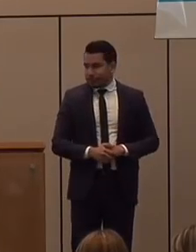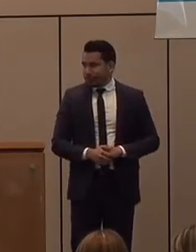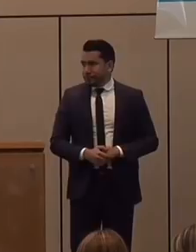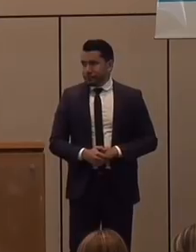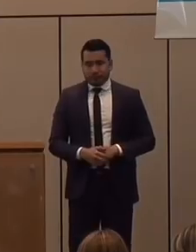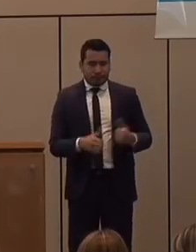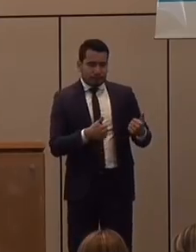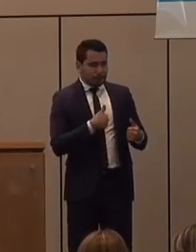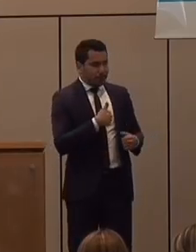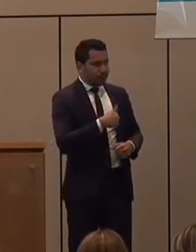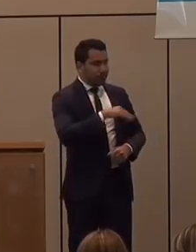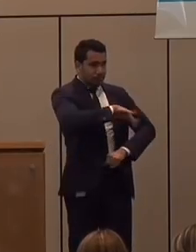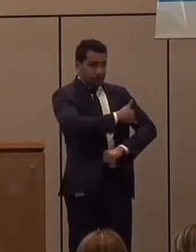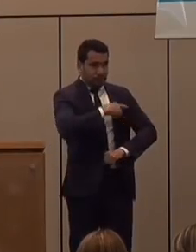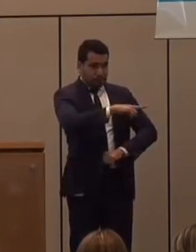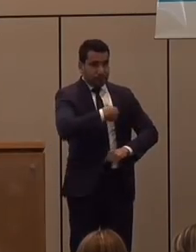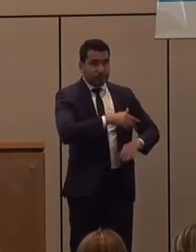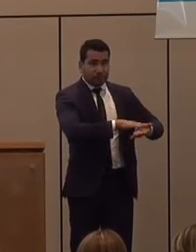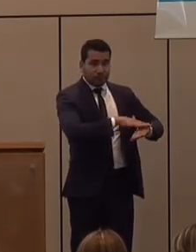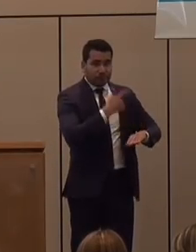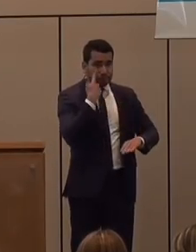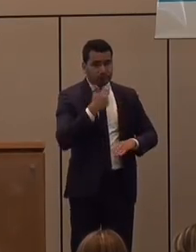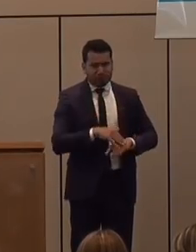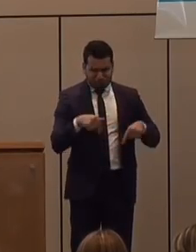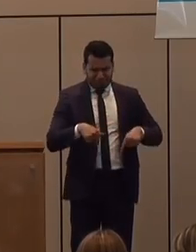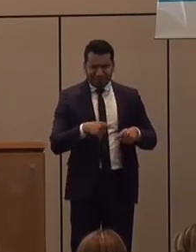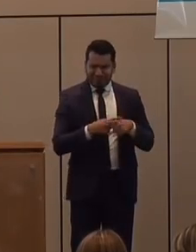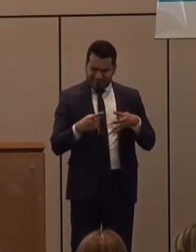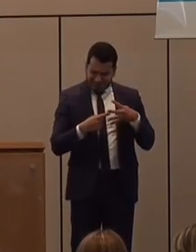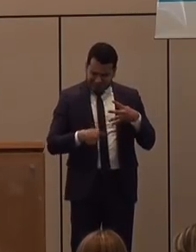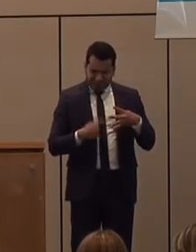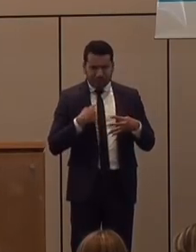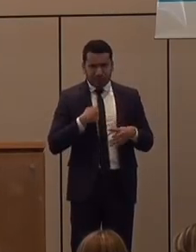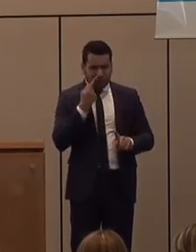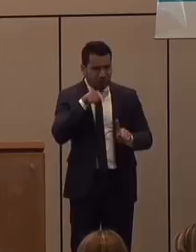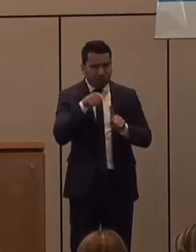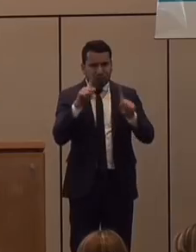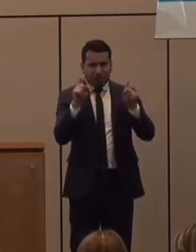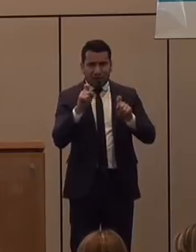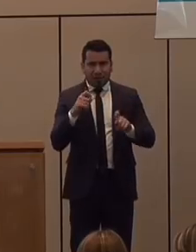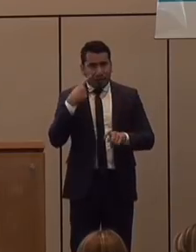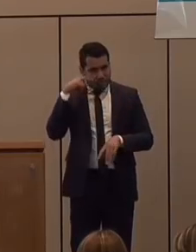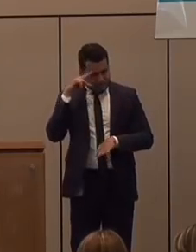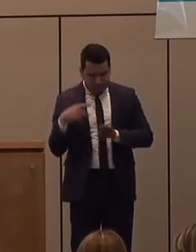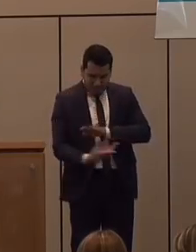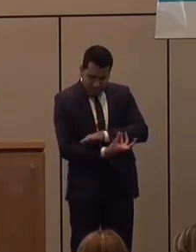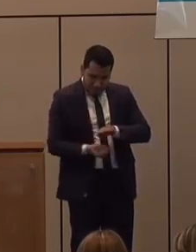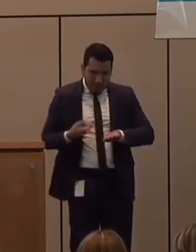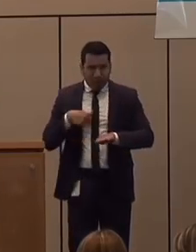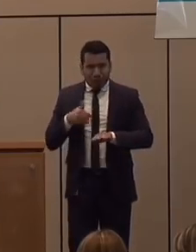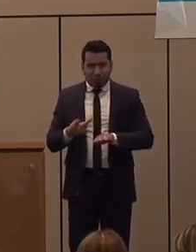pregunta digamos en estos meses nos hemos concentrado mucho en el tema de contrabando y en especial en apoyar el sector de